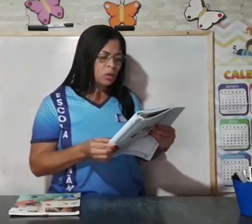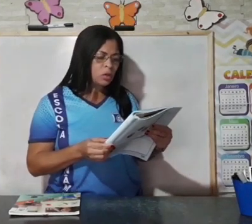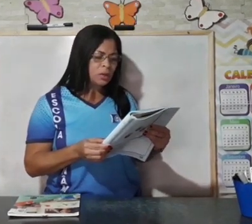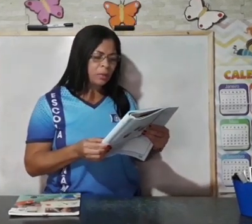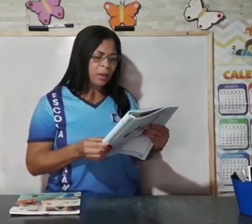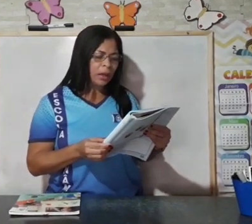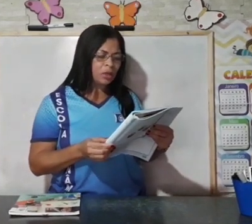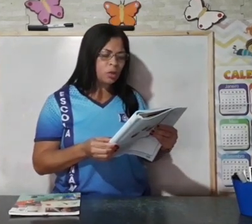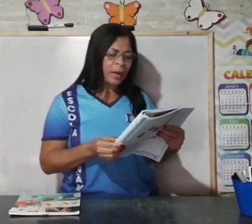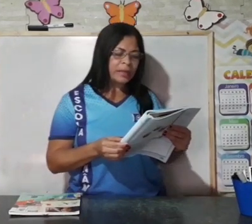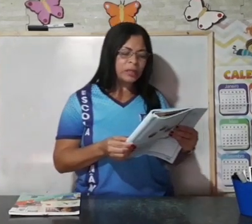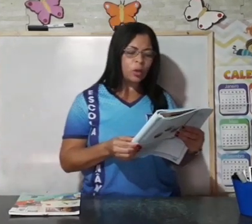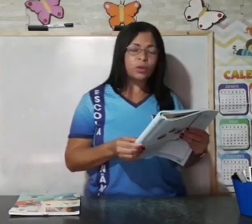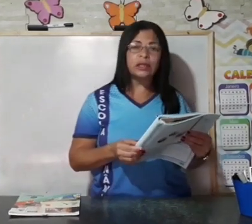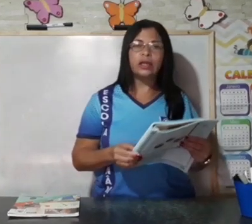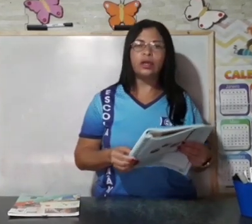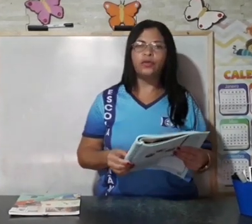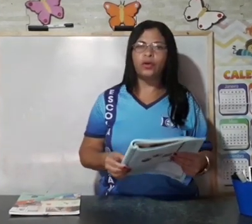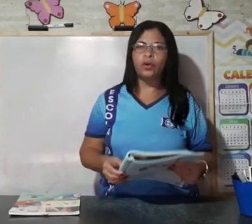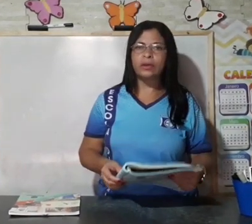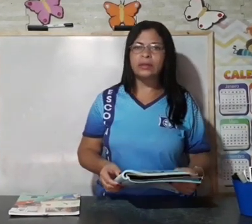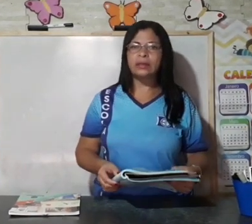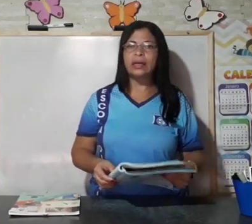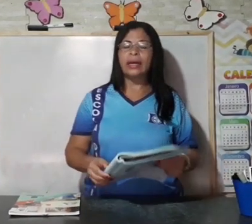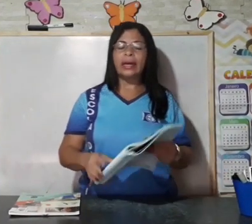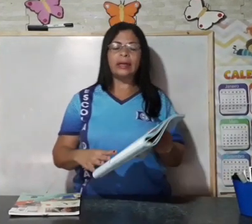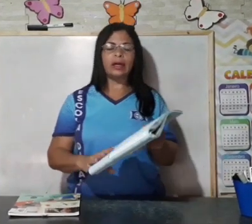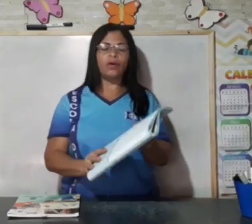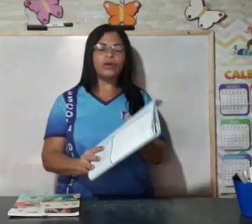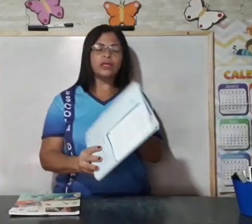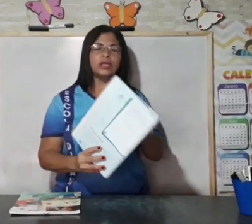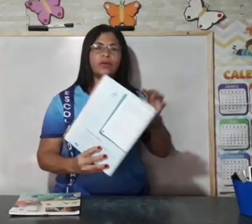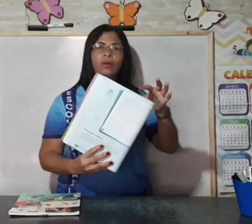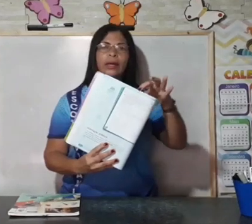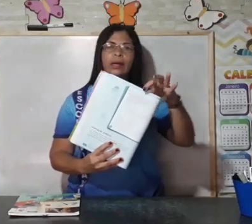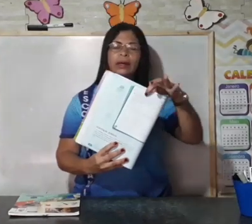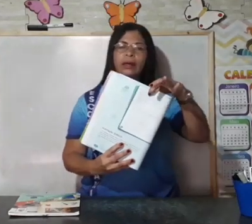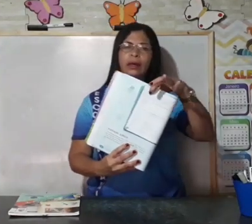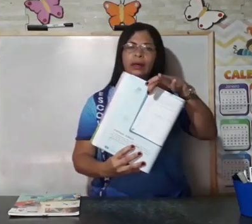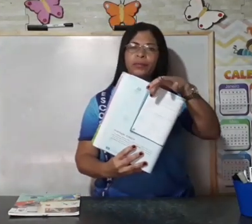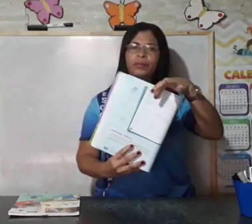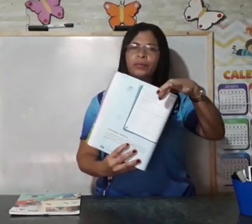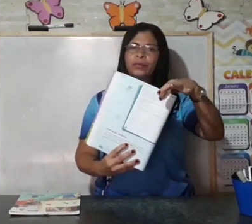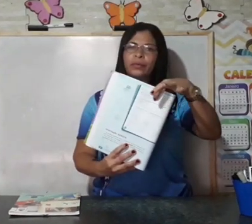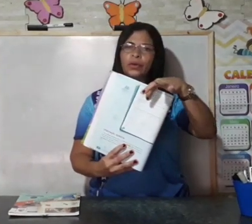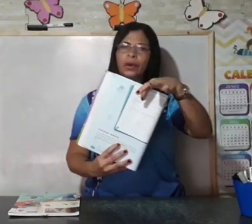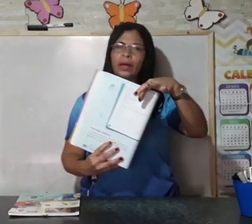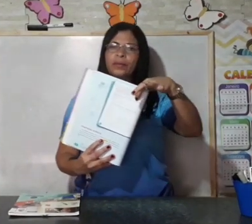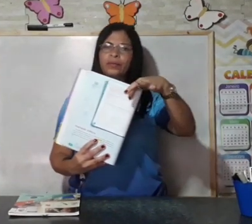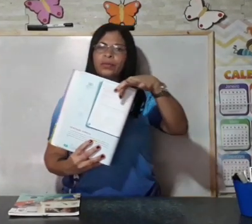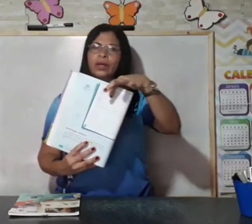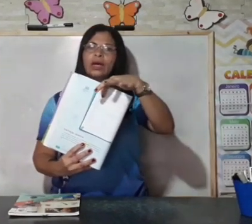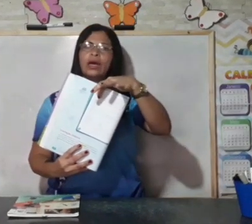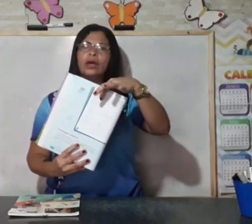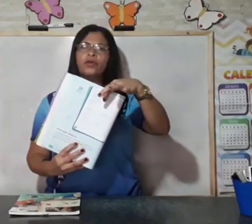nossos ambientes mais inclusivos? Então, vocês vão ler aqui, não é? Eu vou